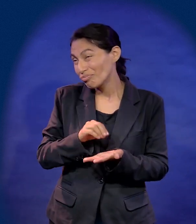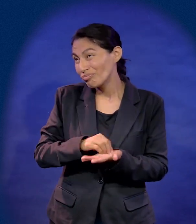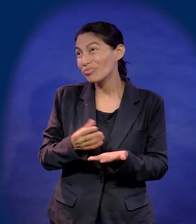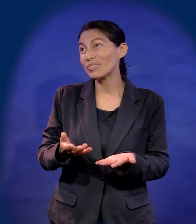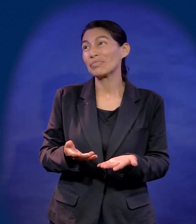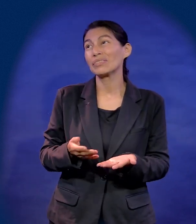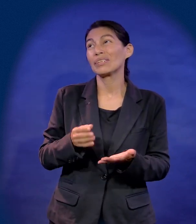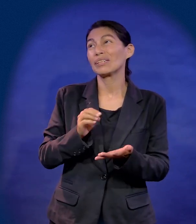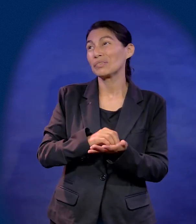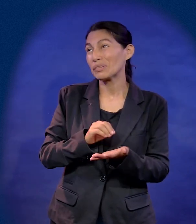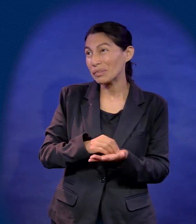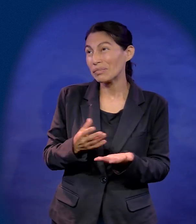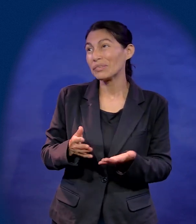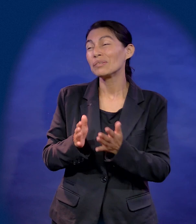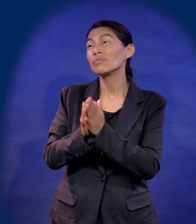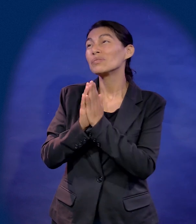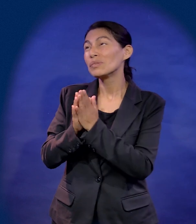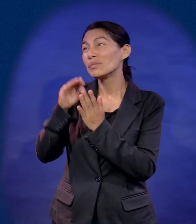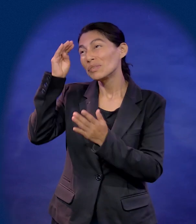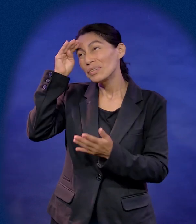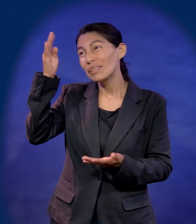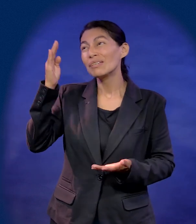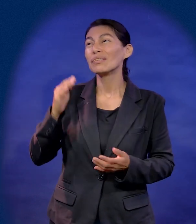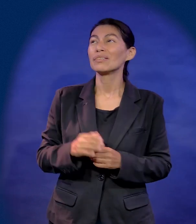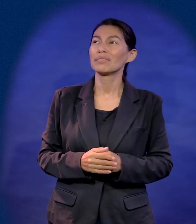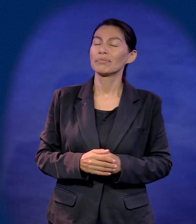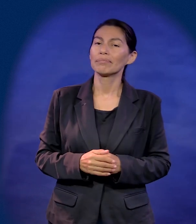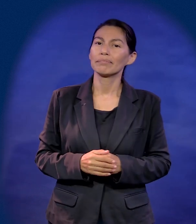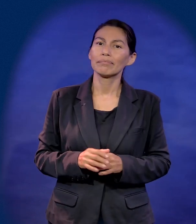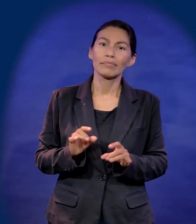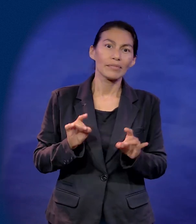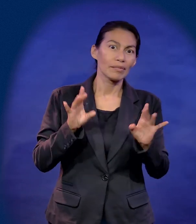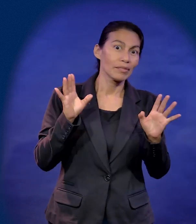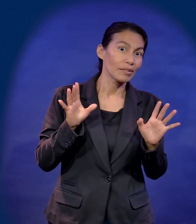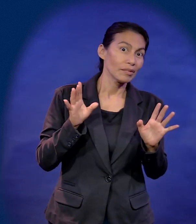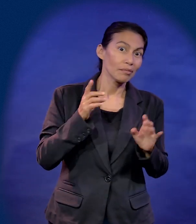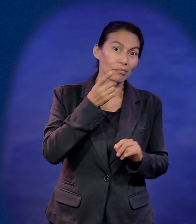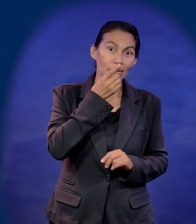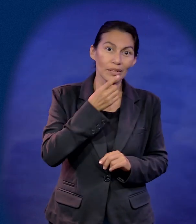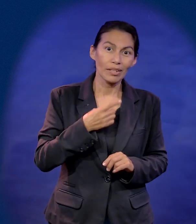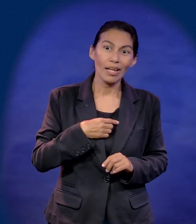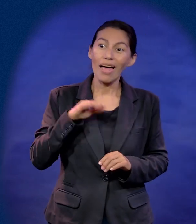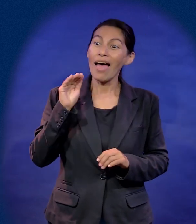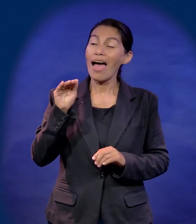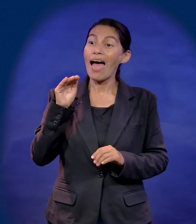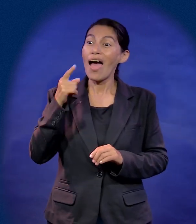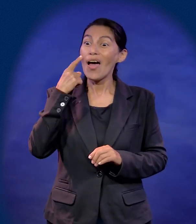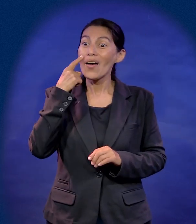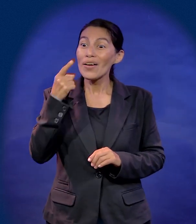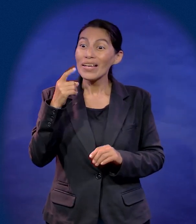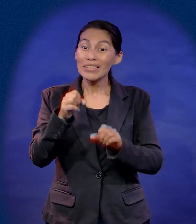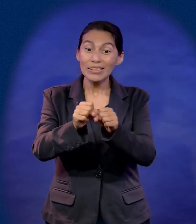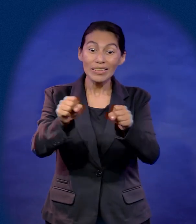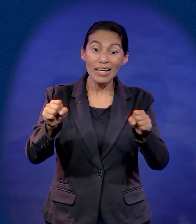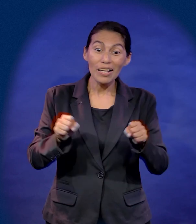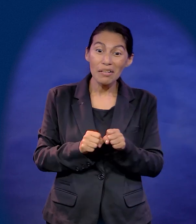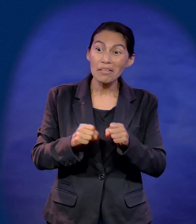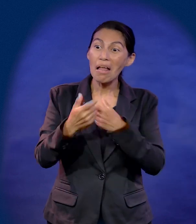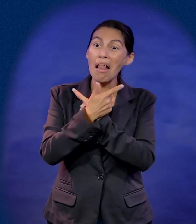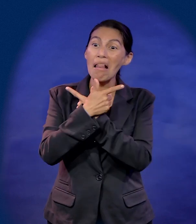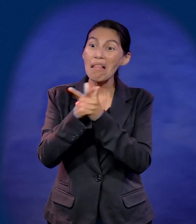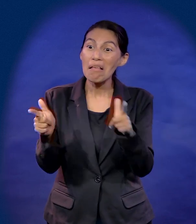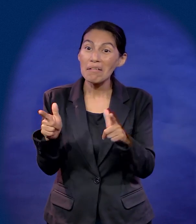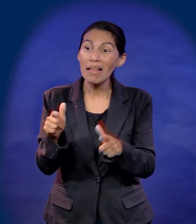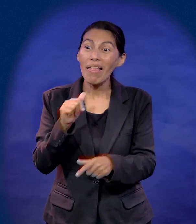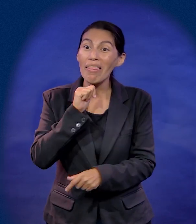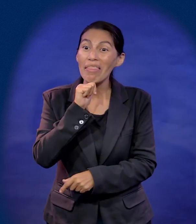yo seguía orando, Señor, todavía falta mucho. Todavía falta, Señor. Y entonces me dice,